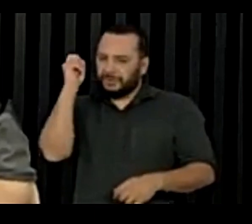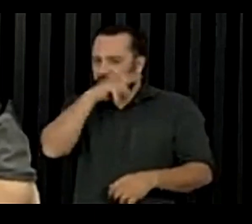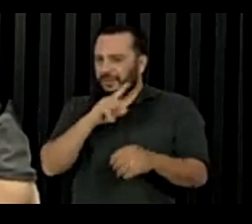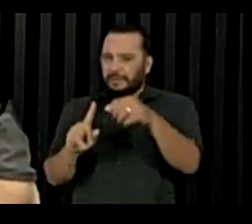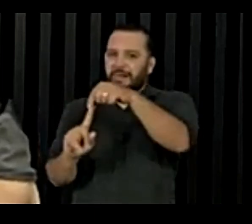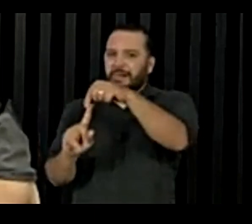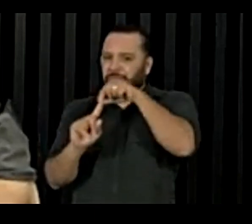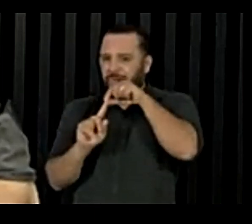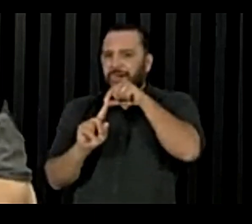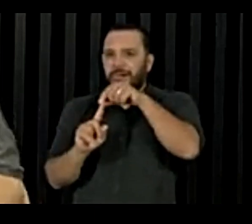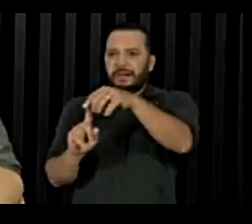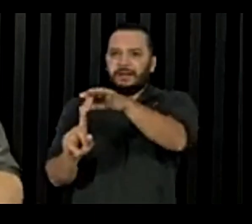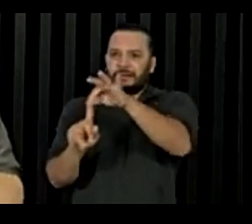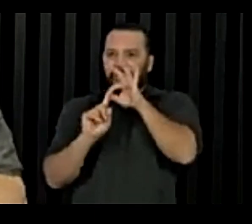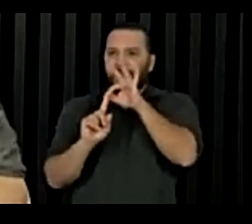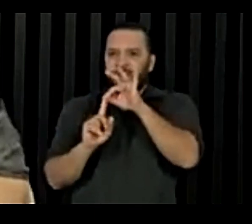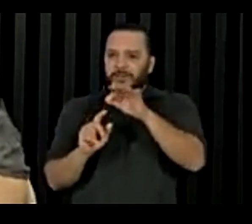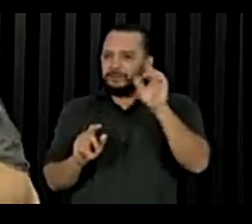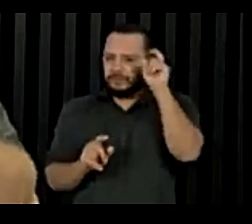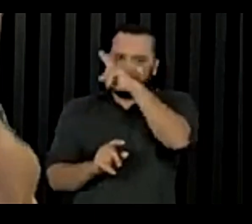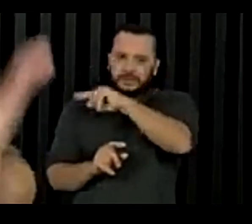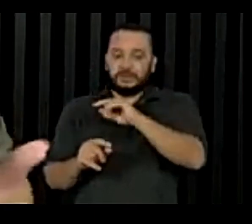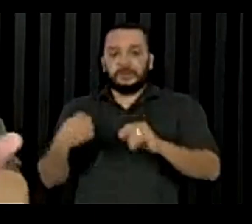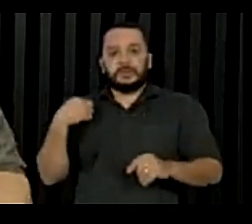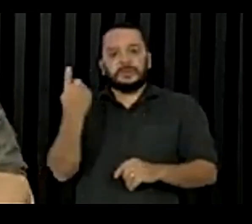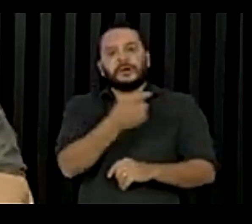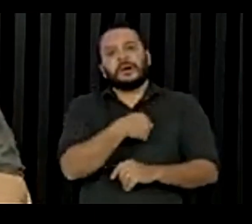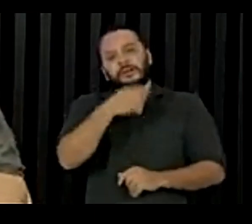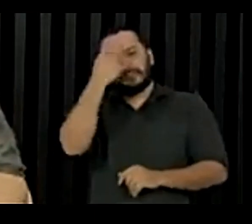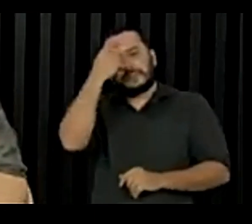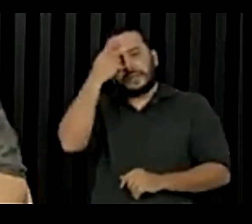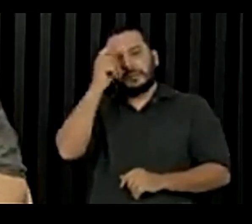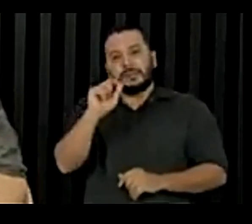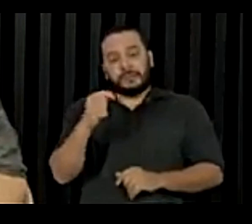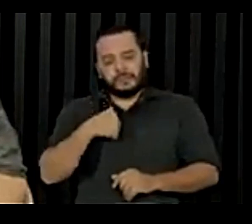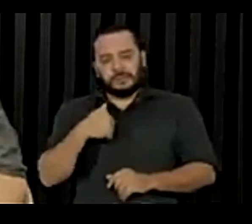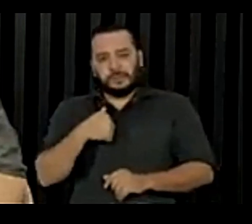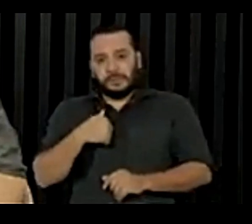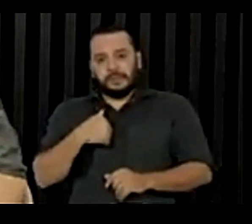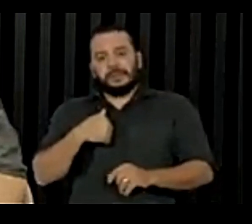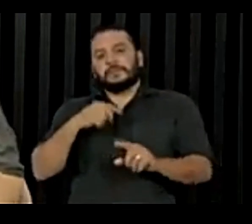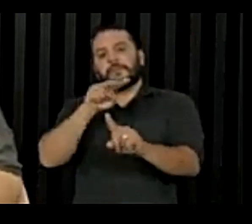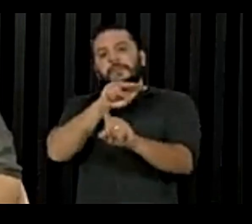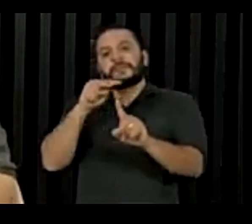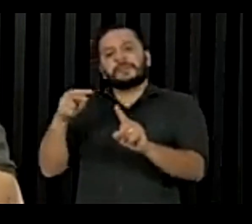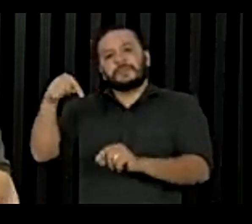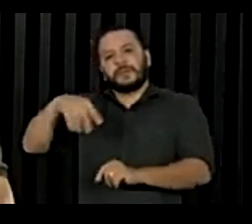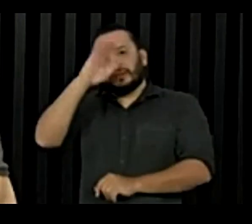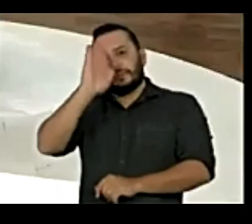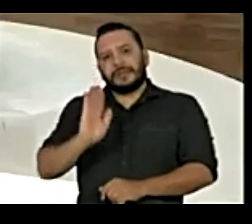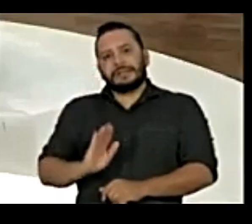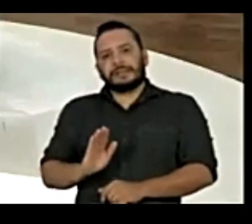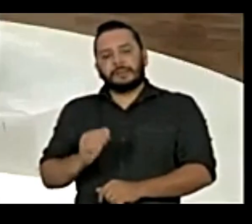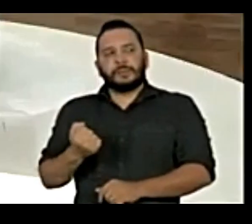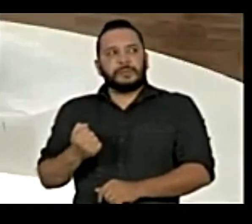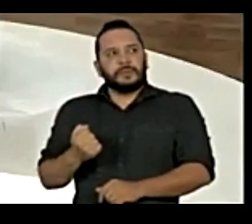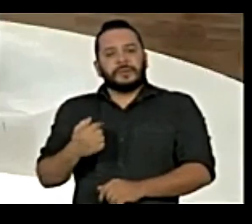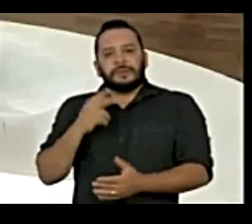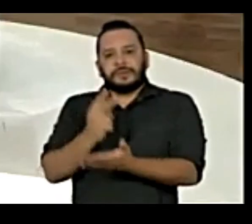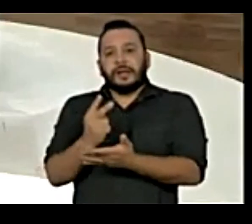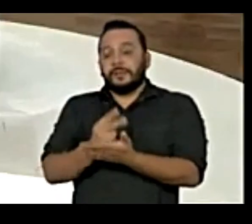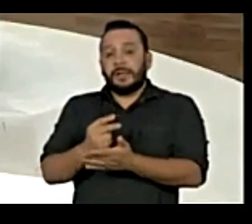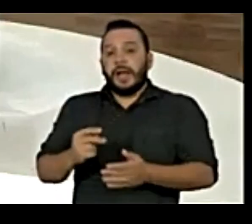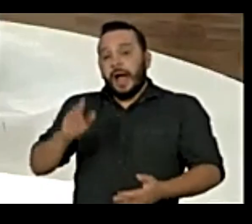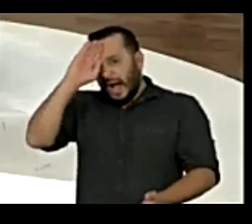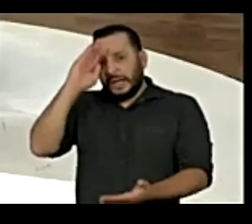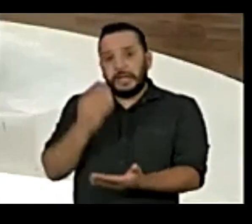visão, que eu não sei se é uma coisa do Brasil, aí não é minha área de especialidade, de acreditar em salvadores da pátria,